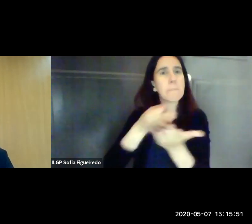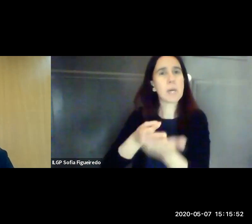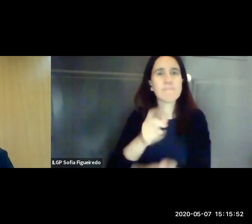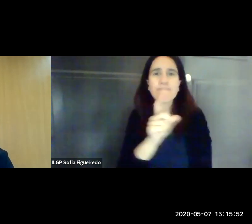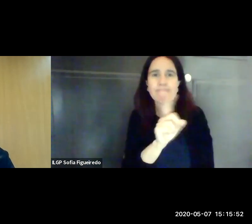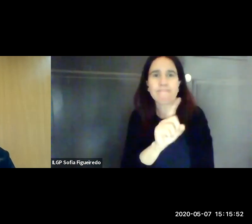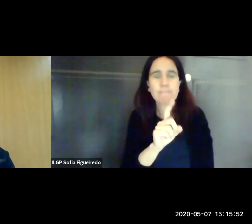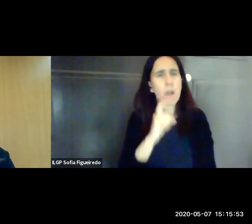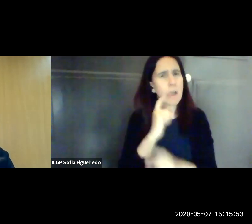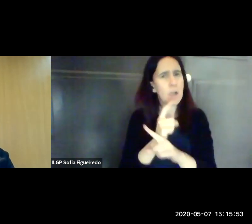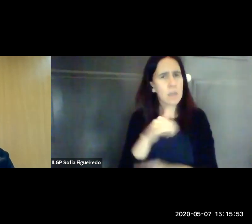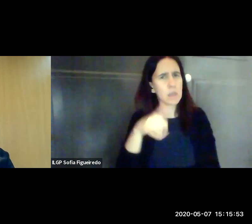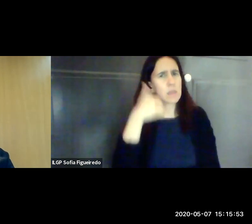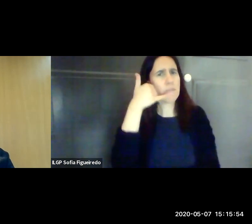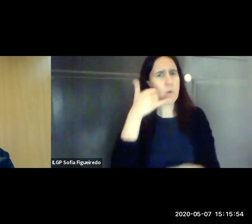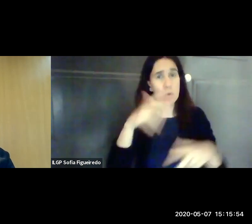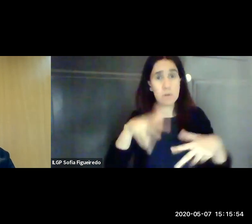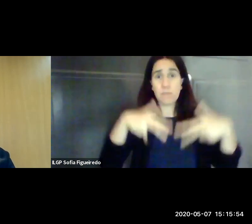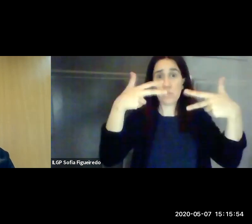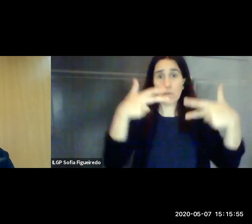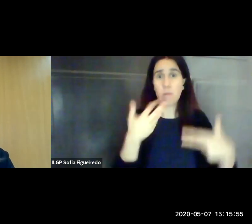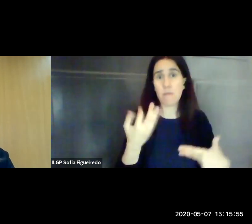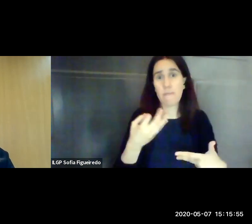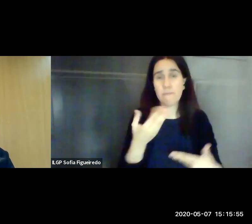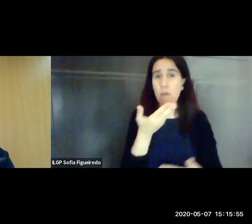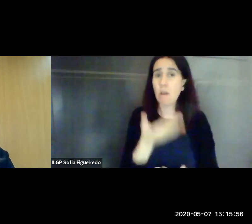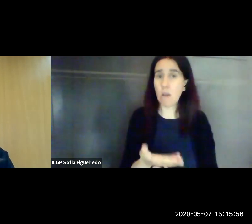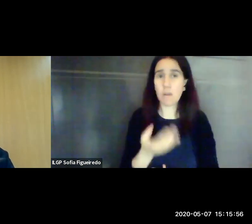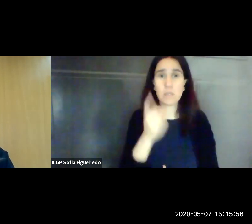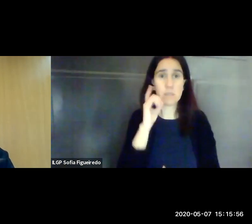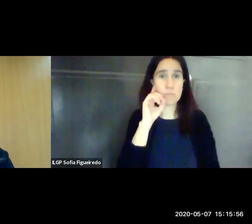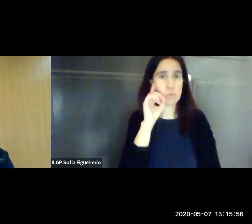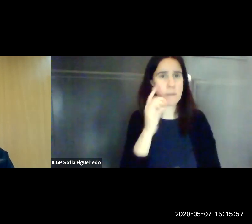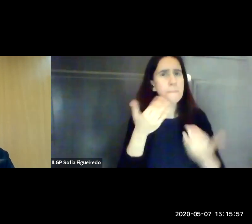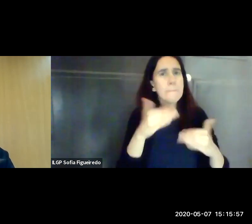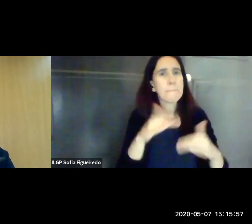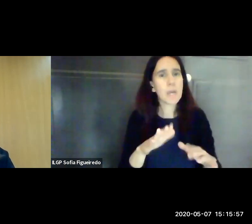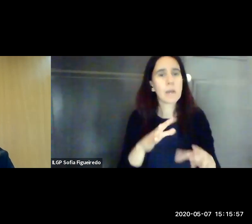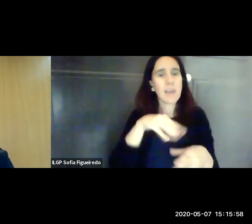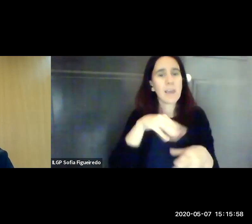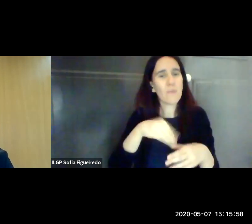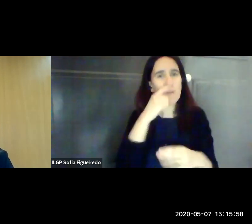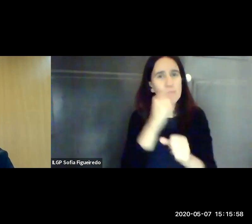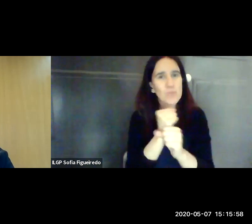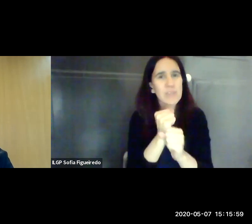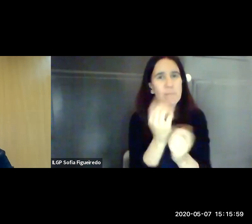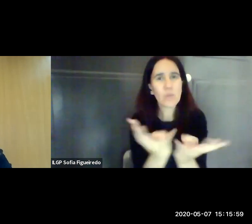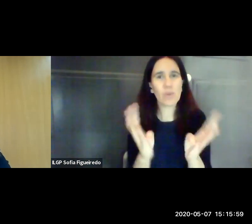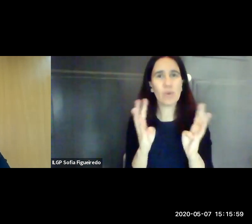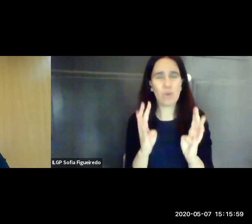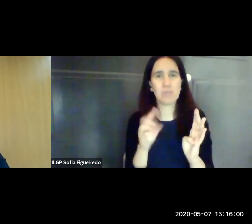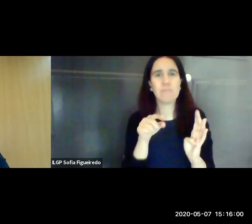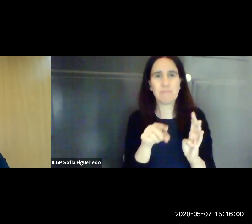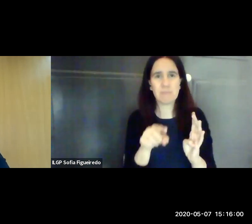continuamos a ter telefones e a videochamada é com certeza aqui um canal importante, mas o envolvimento dos trabalhadores é